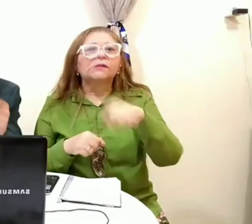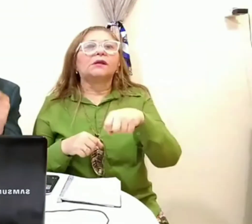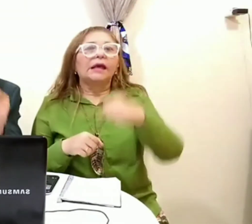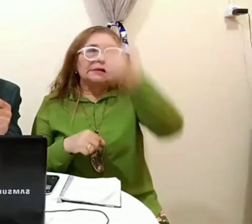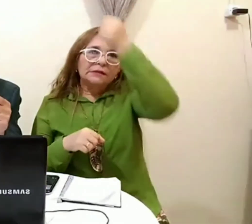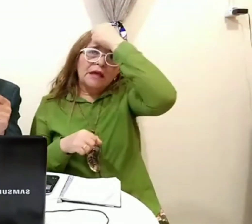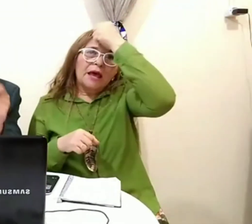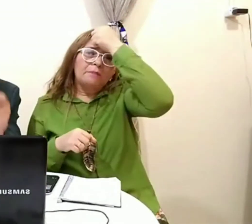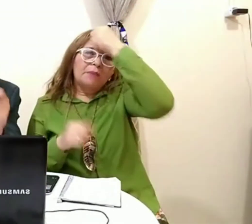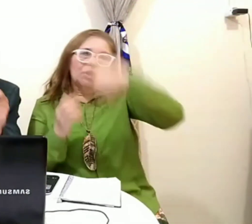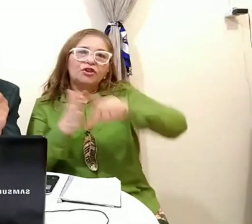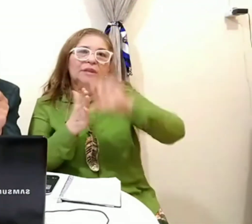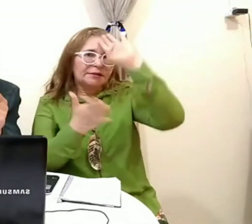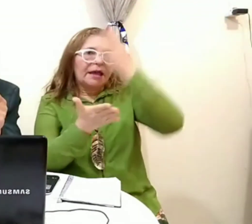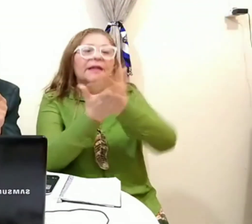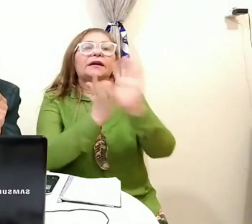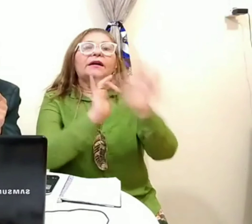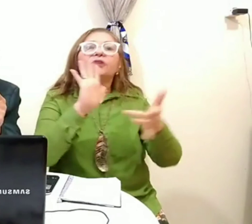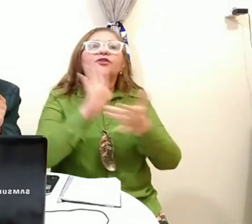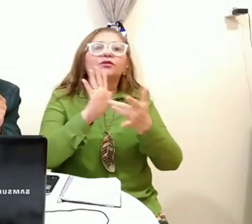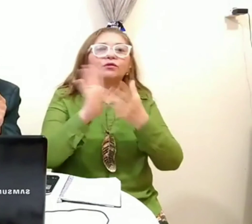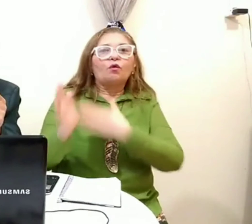você precisa crer no Filho de Deus.